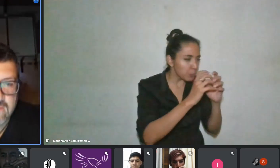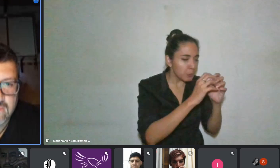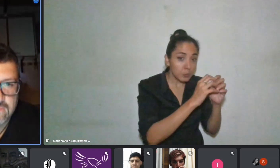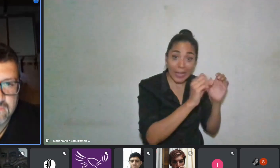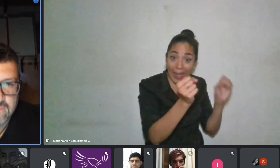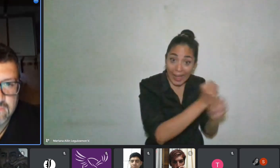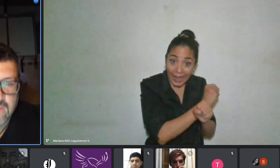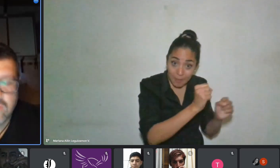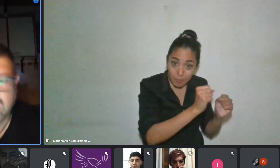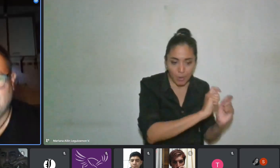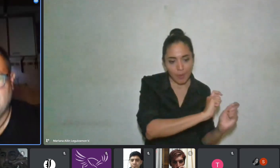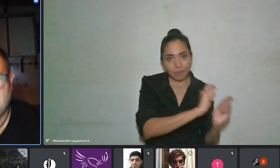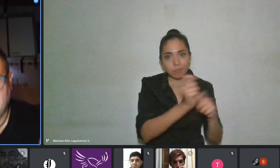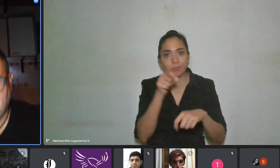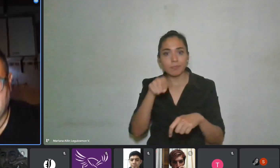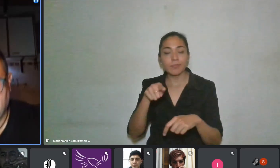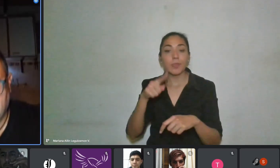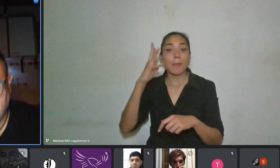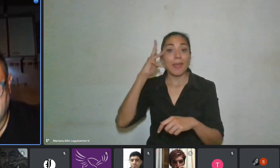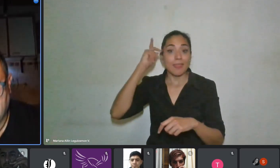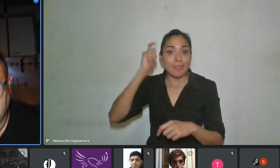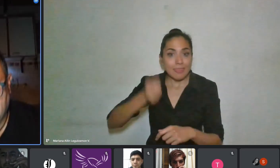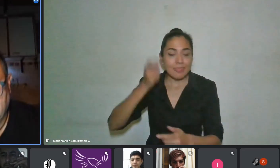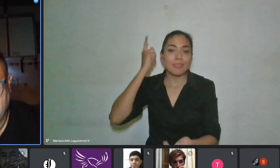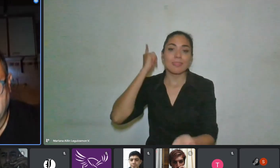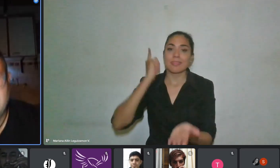tribunales, en donde tienen que